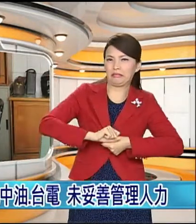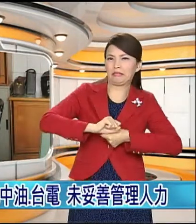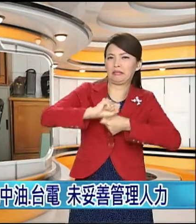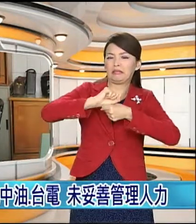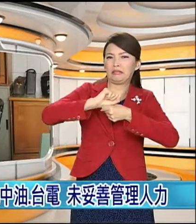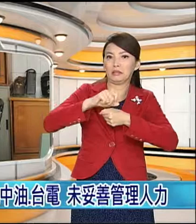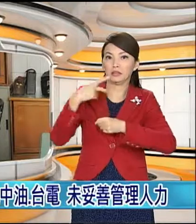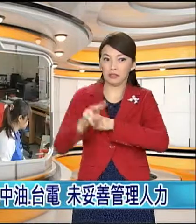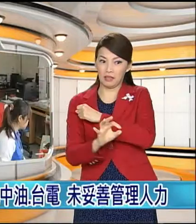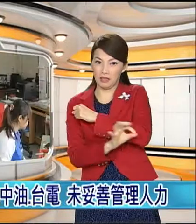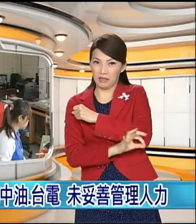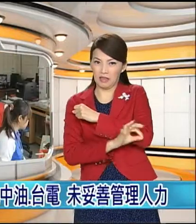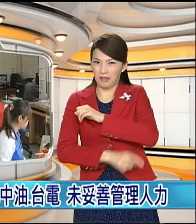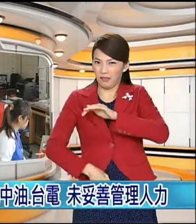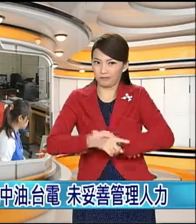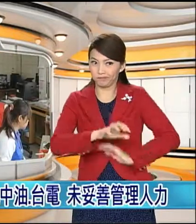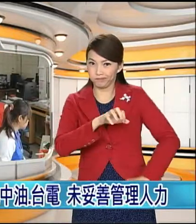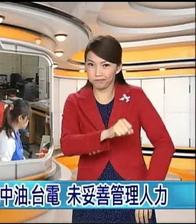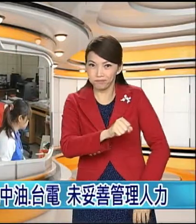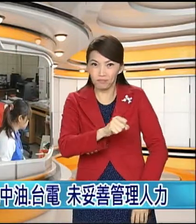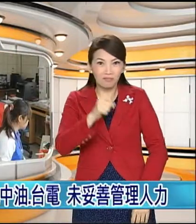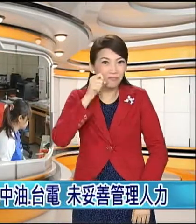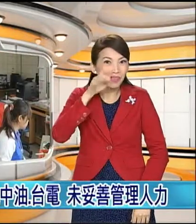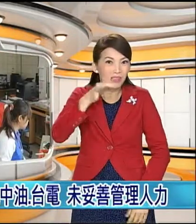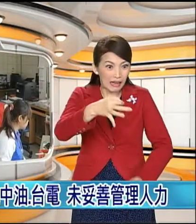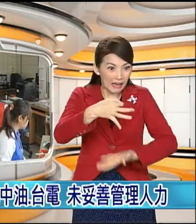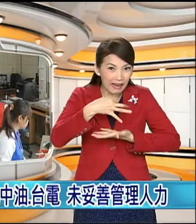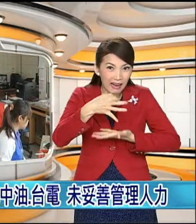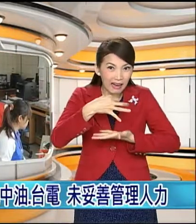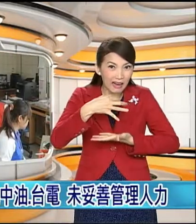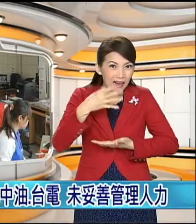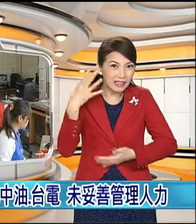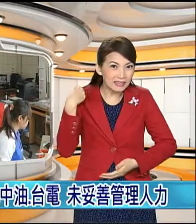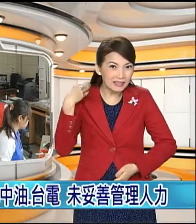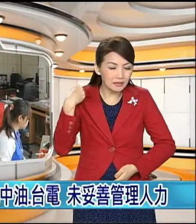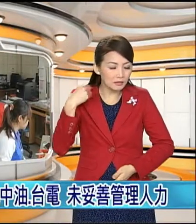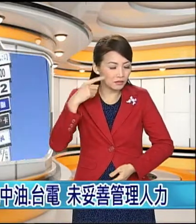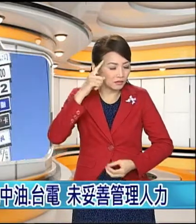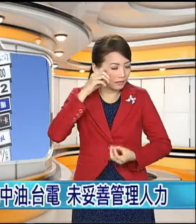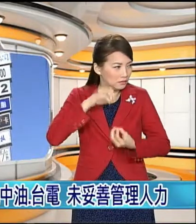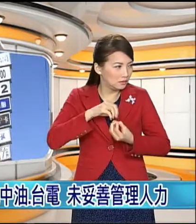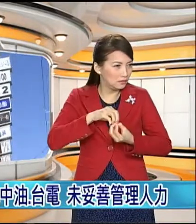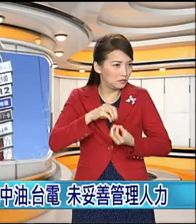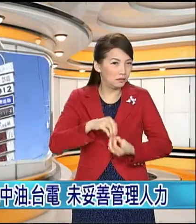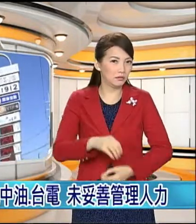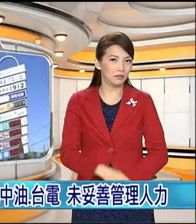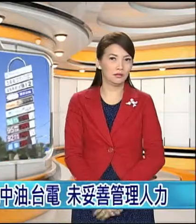加，就算是设备还是薪水照领，养了一堆肥猫。